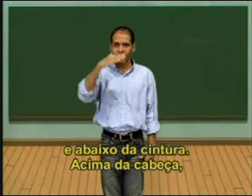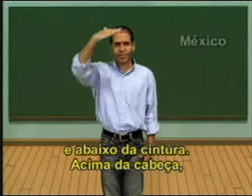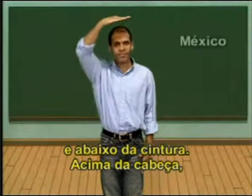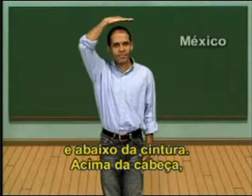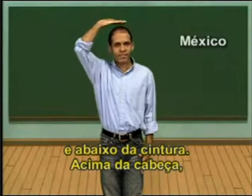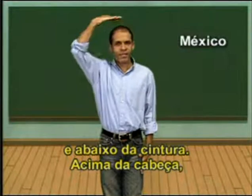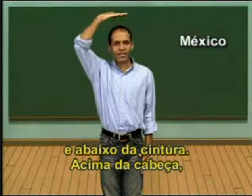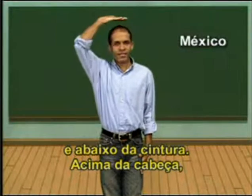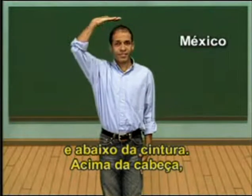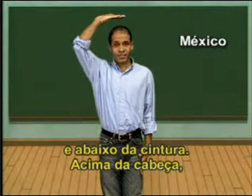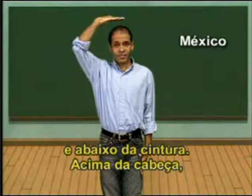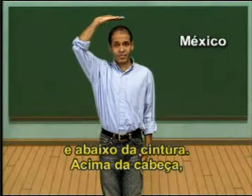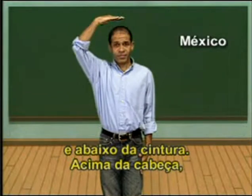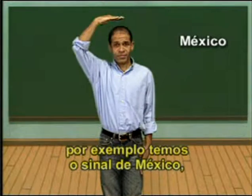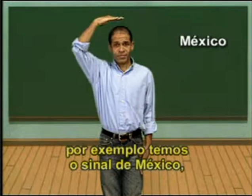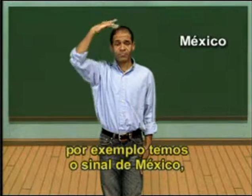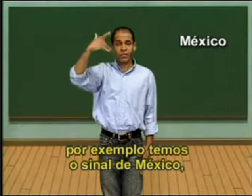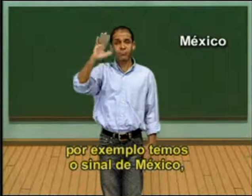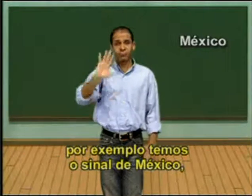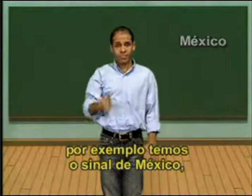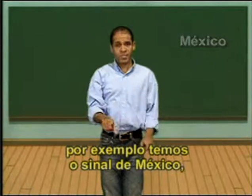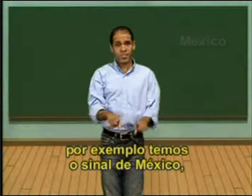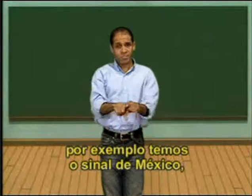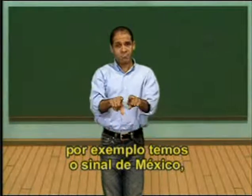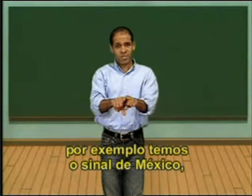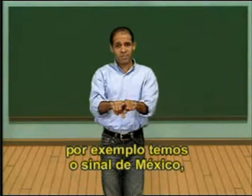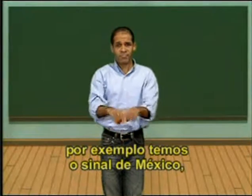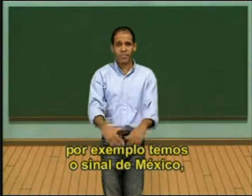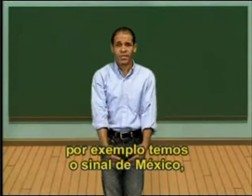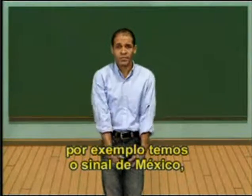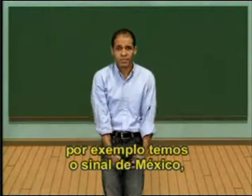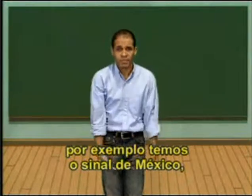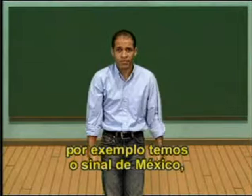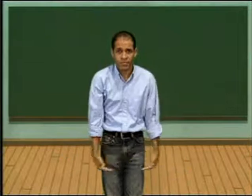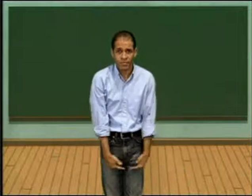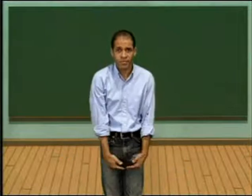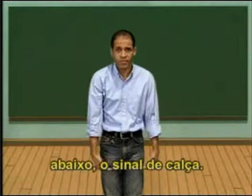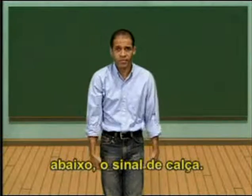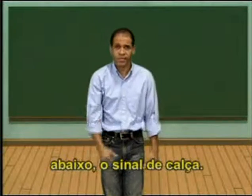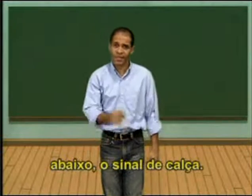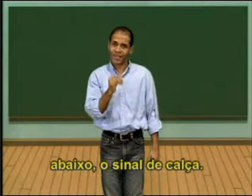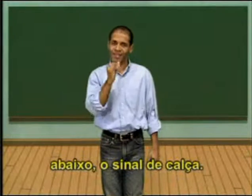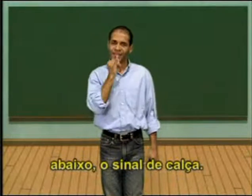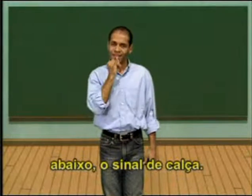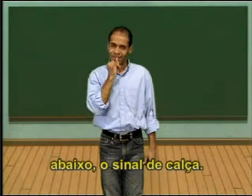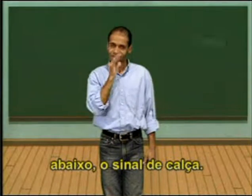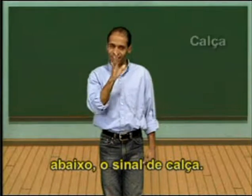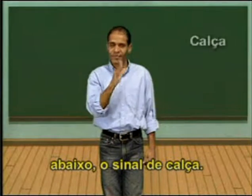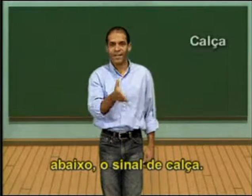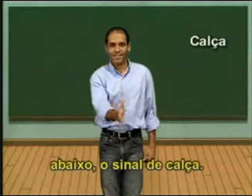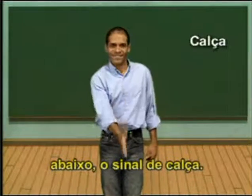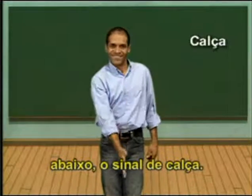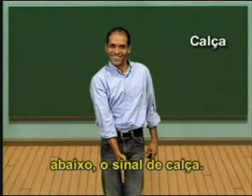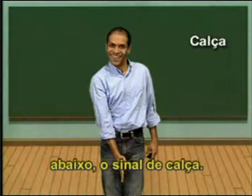cintura. Acima da cabeça, por exemplo, temos o sinal de México. Abaixo, o sinal de